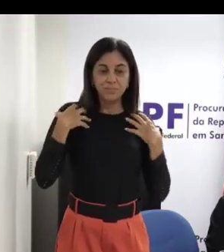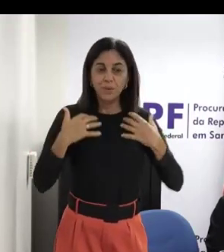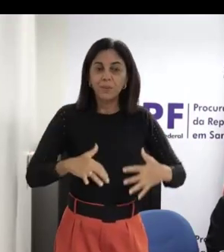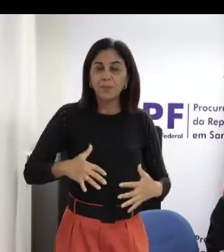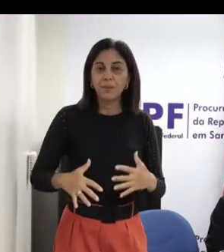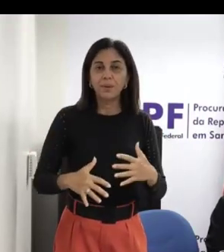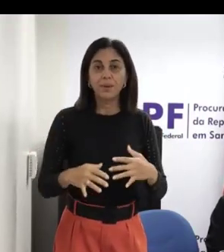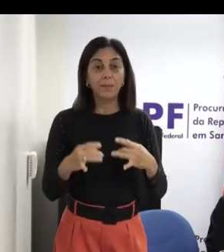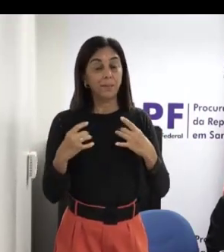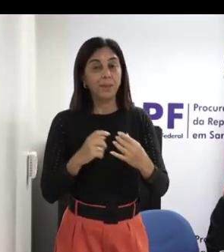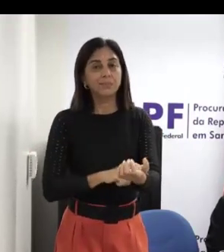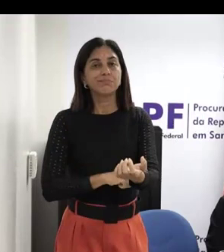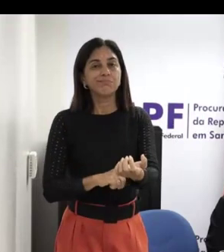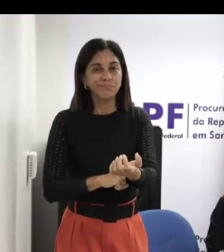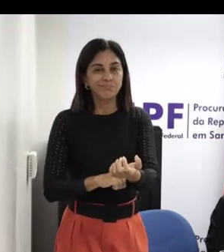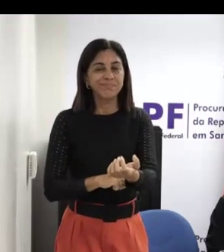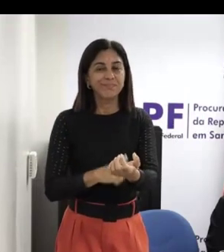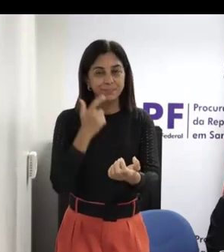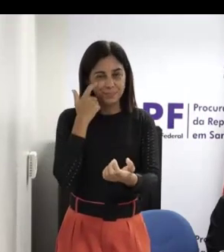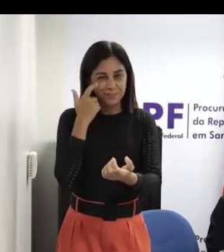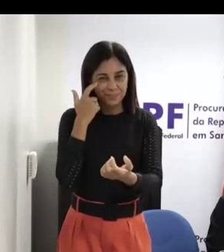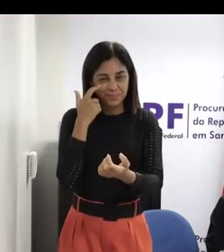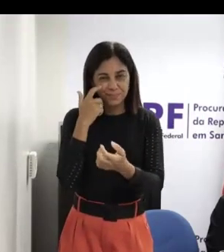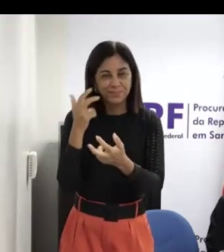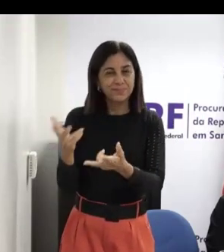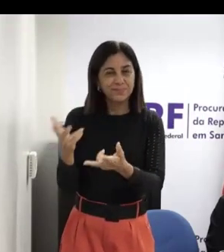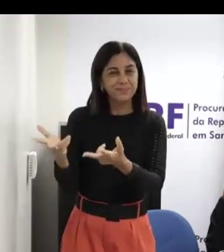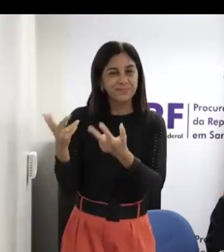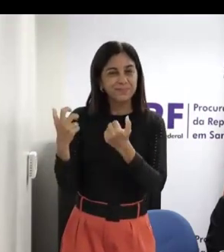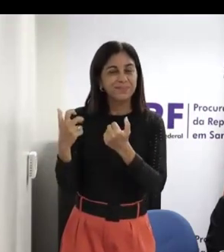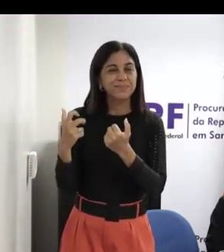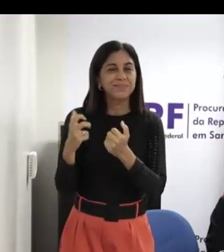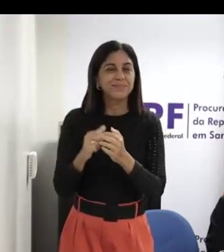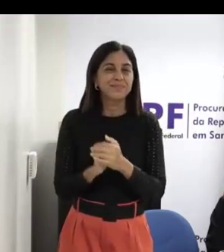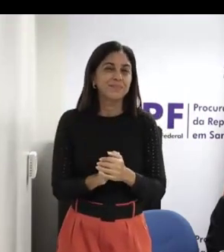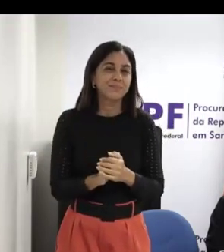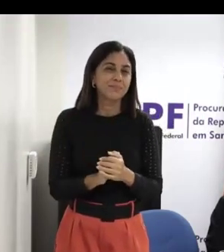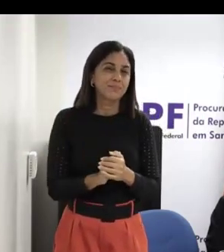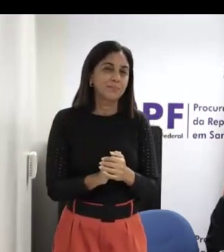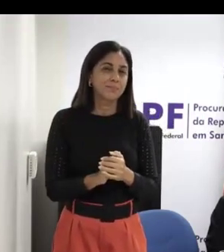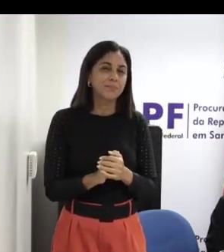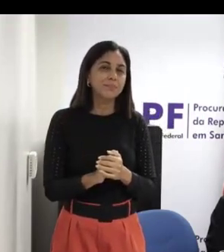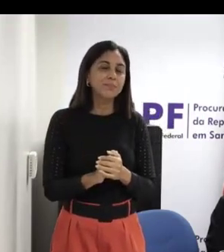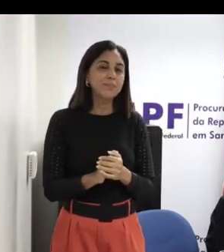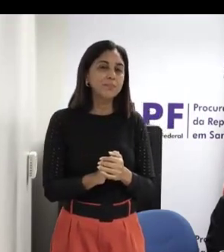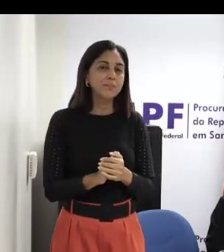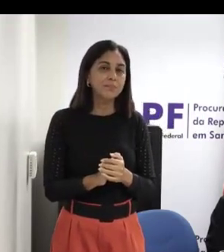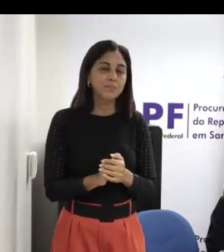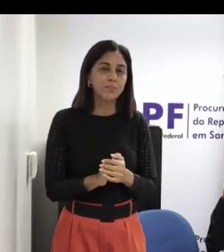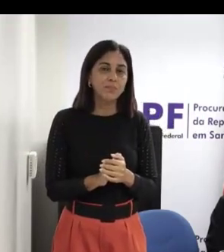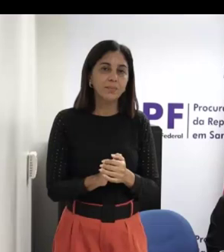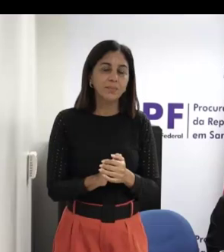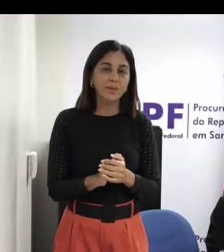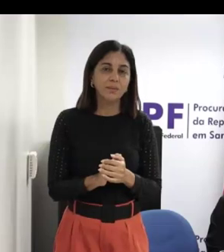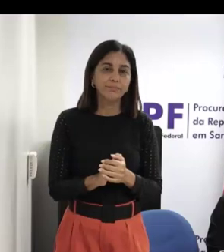eu repito o corpo fala principalmente para quem tá passando por esses tipos de abuso em quem mais uma vez eu volto paraas pessoas que